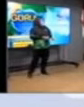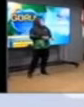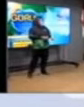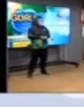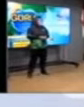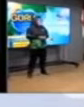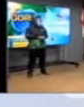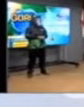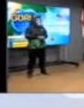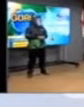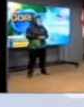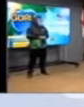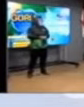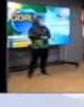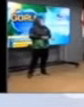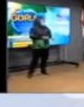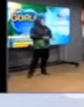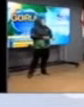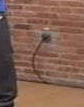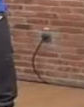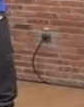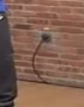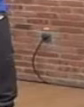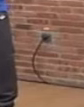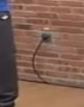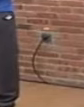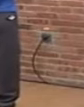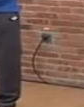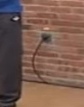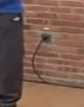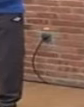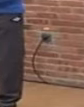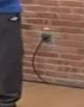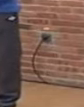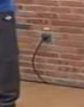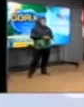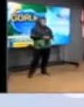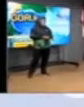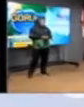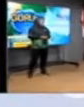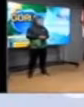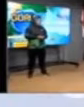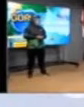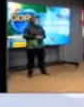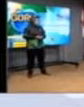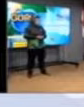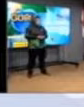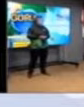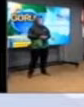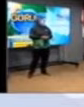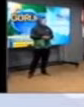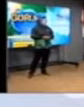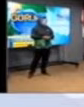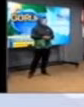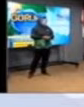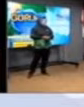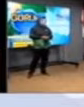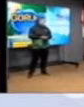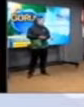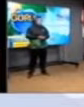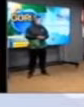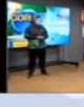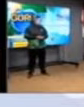itu, ayo kita saksikan bersama-sama video berikut ini.